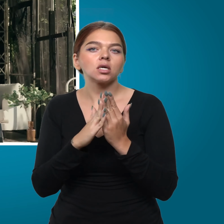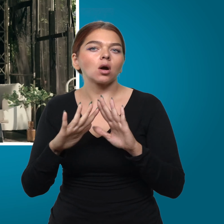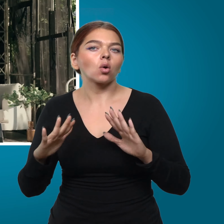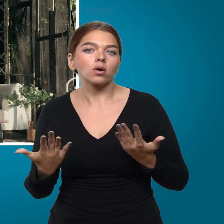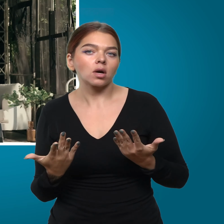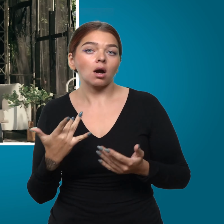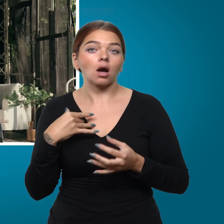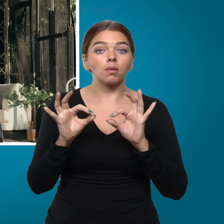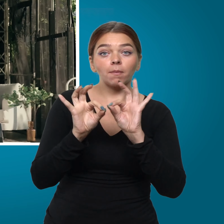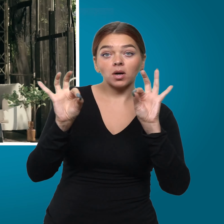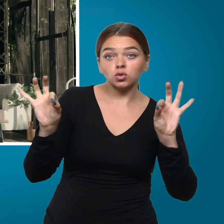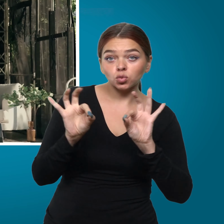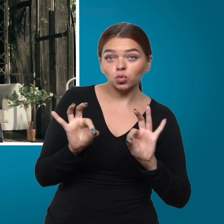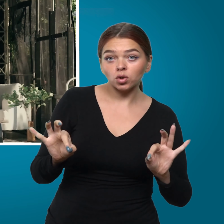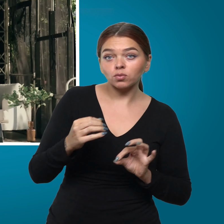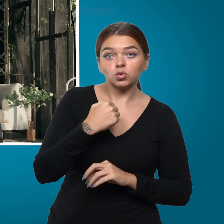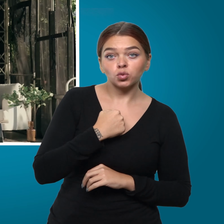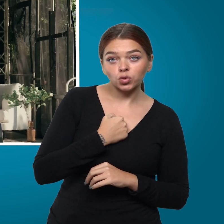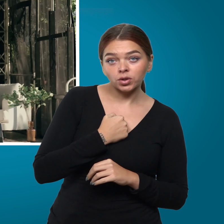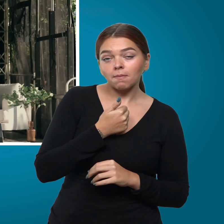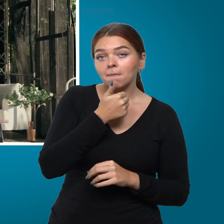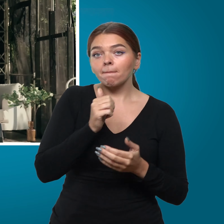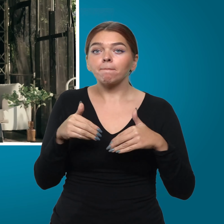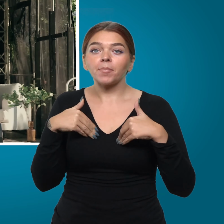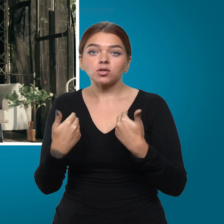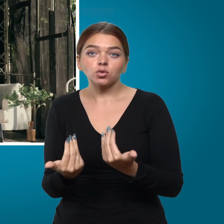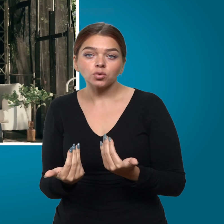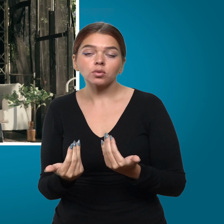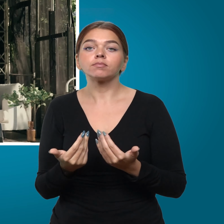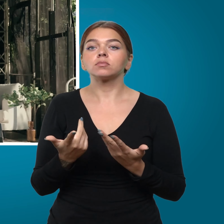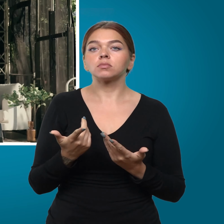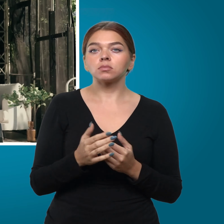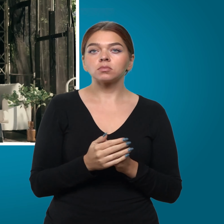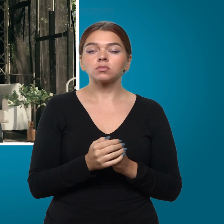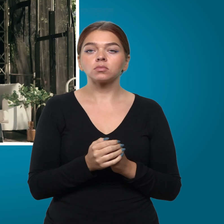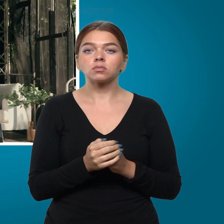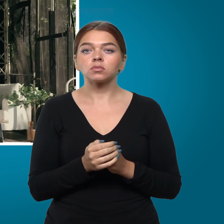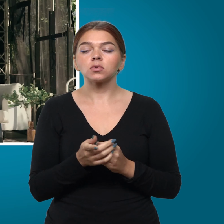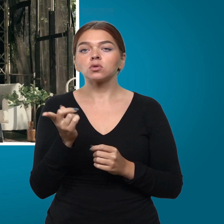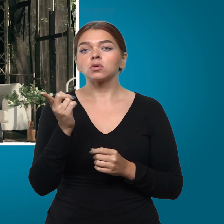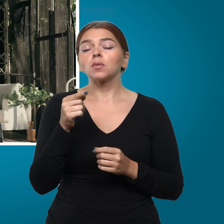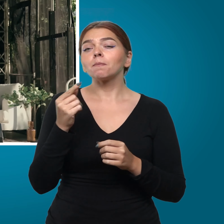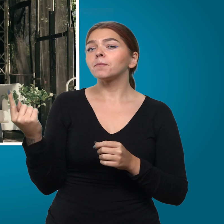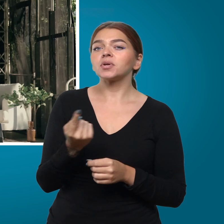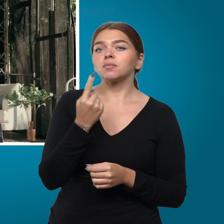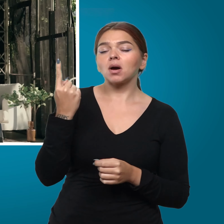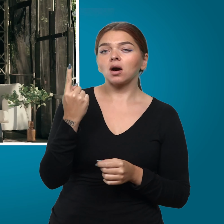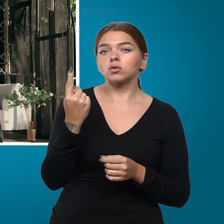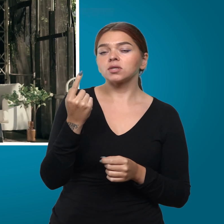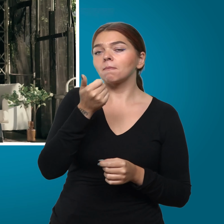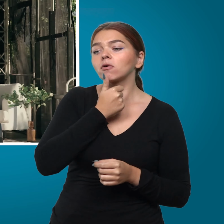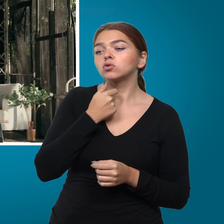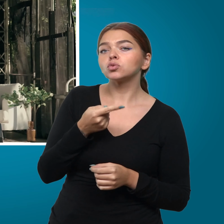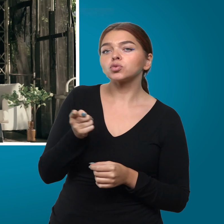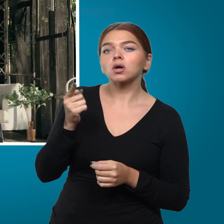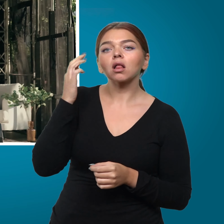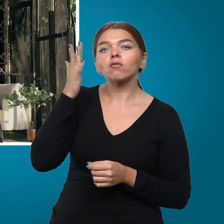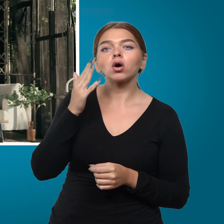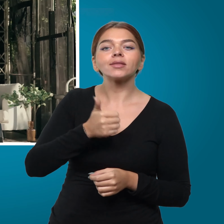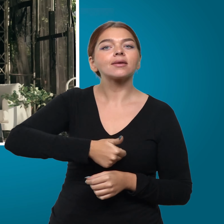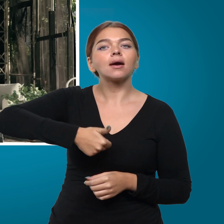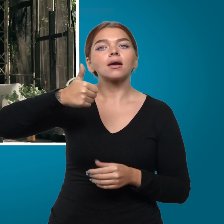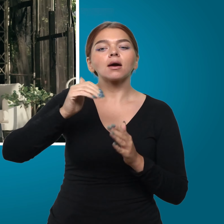Ne, nesutinku, kad plona, šiaip nemėgstu storų knygų, bet dėja, ne visada plona yra geriausia. Ir storų kartais nereikia bijot. Šiaip dabar